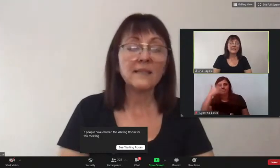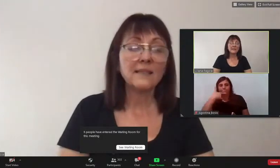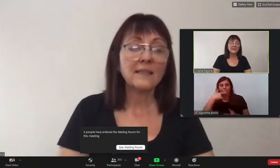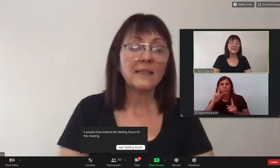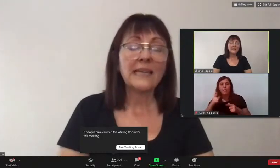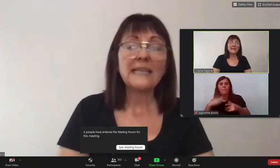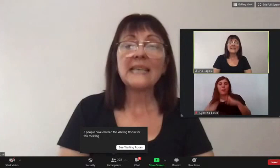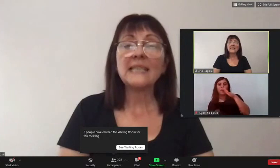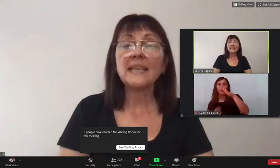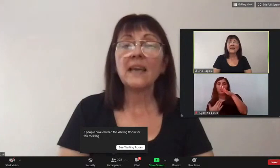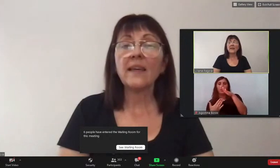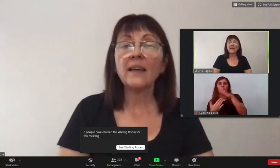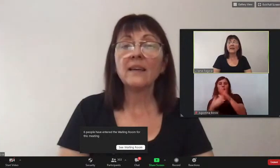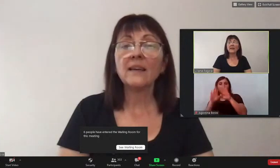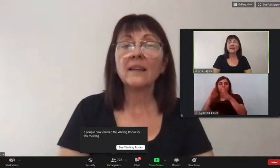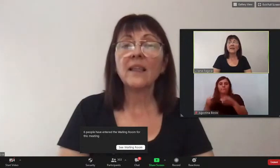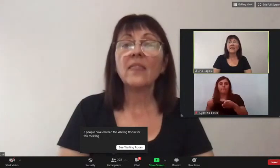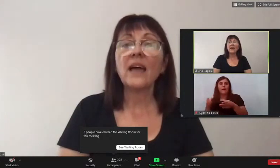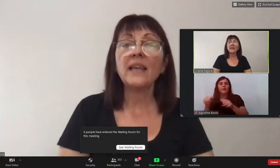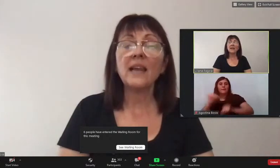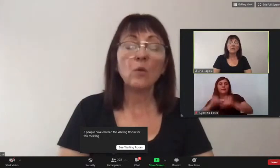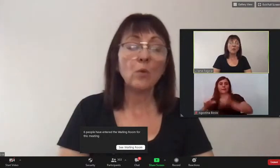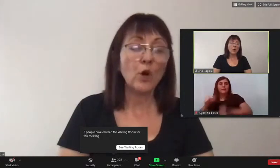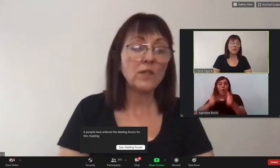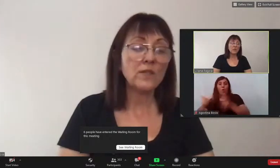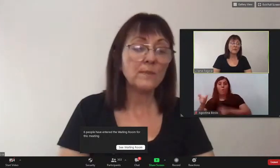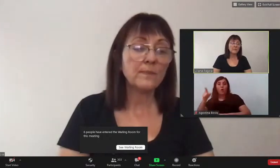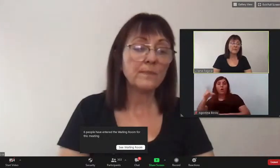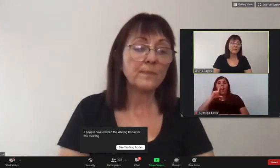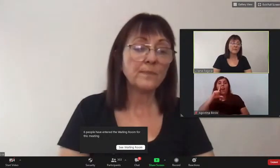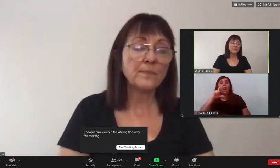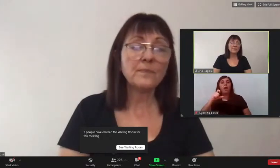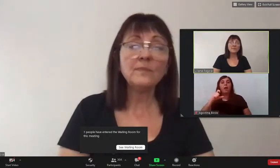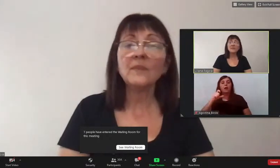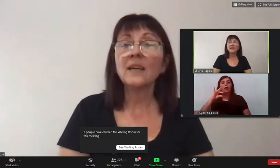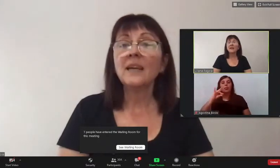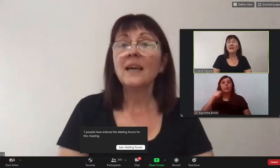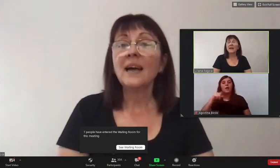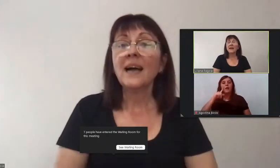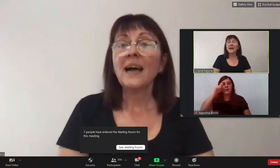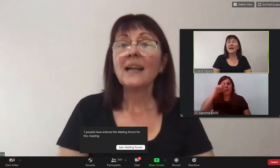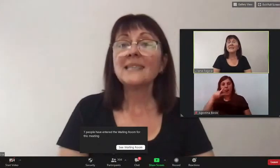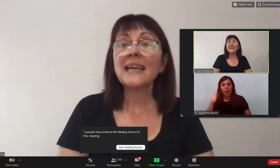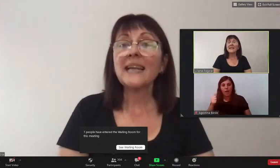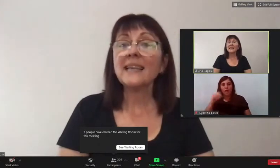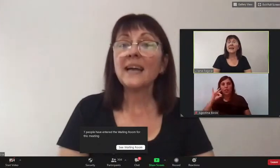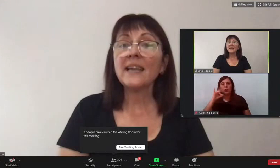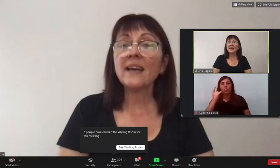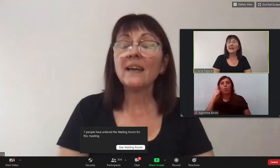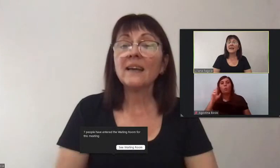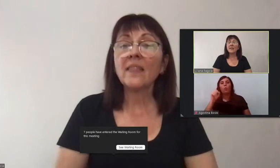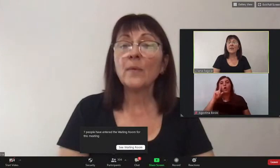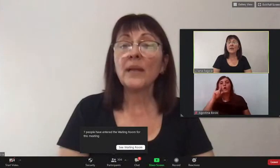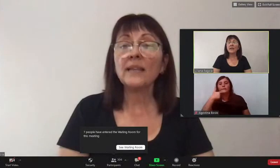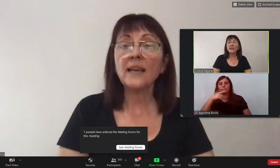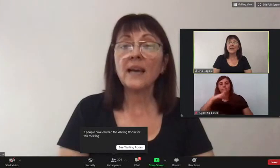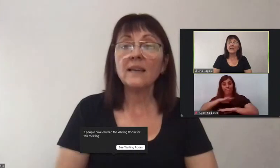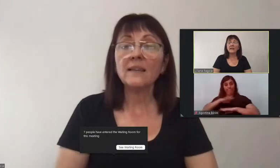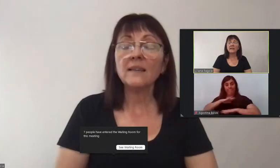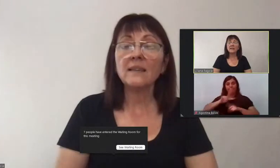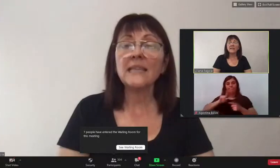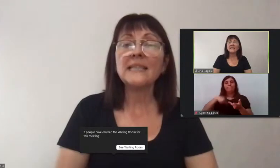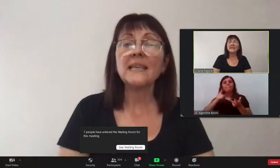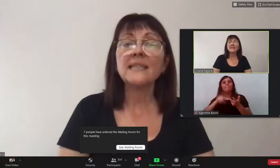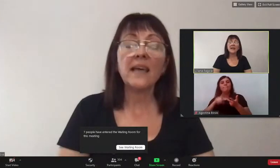Humanas, licenciada Daniela Dubois, a la secretaria de